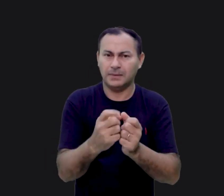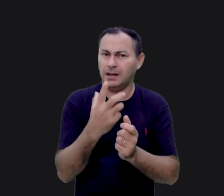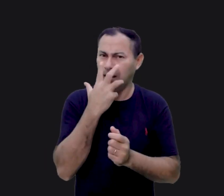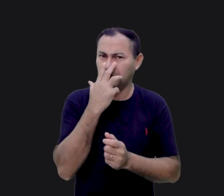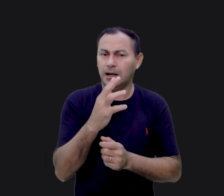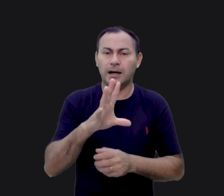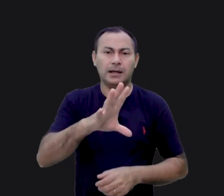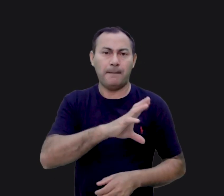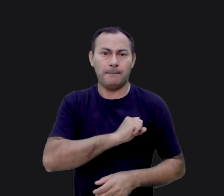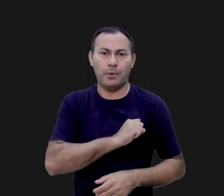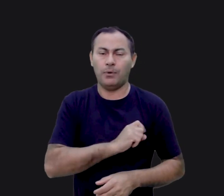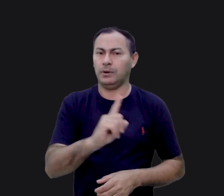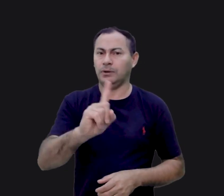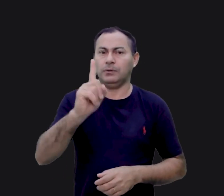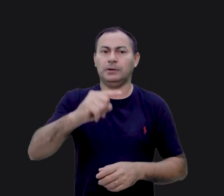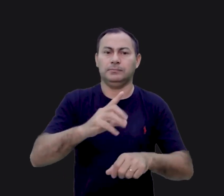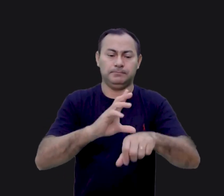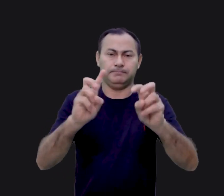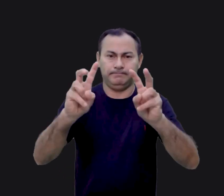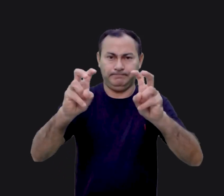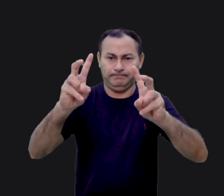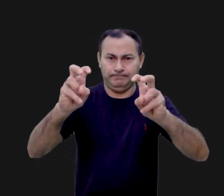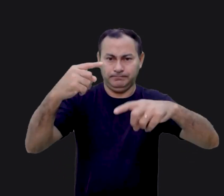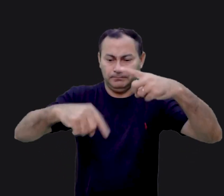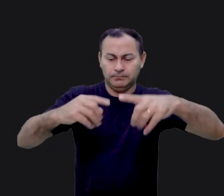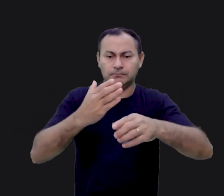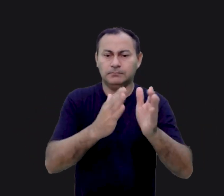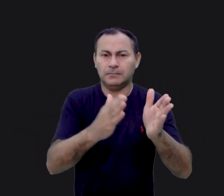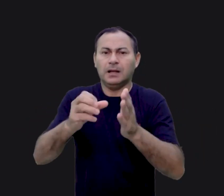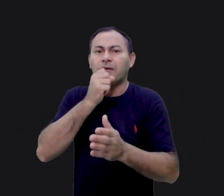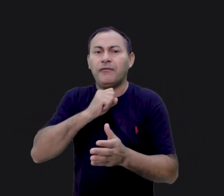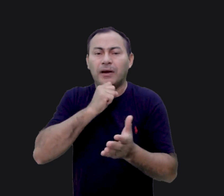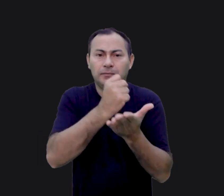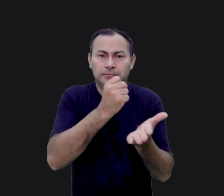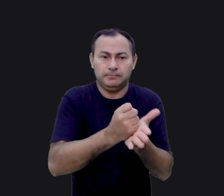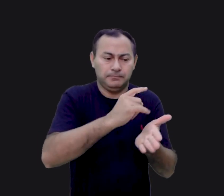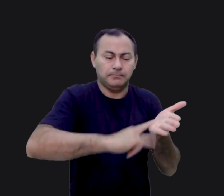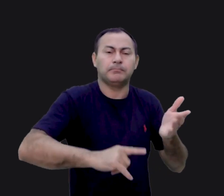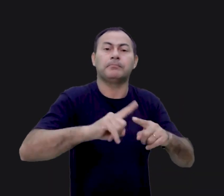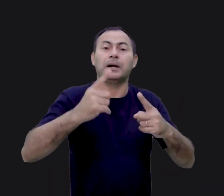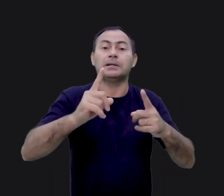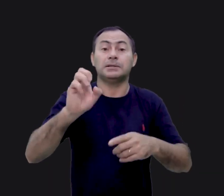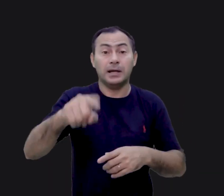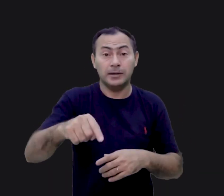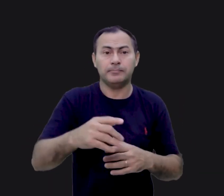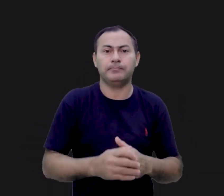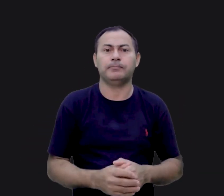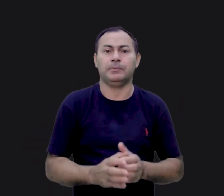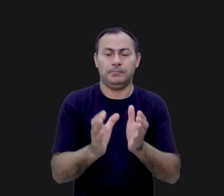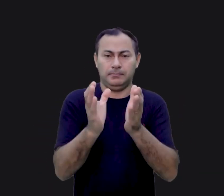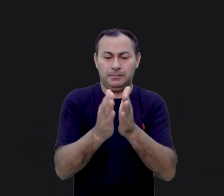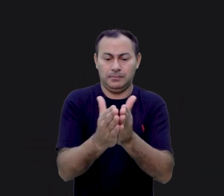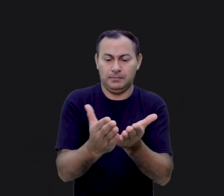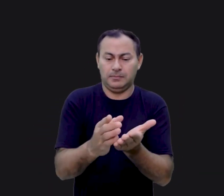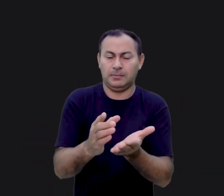achar que amor não seria um tema discutido nessa parte do velho testamento mas é a palavra